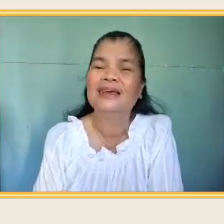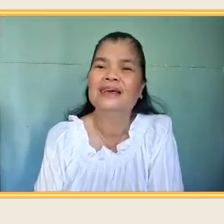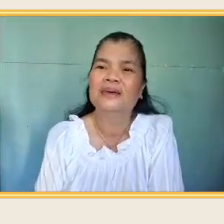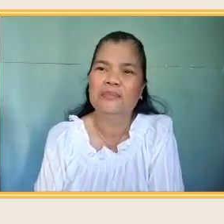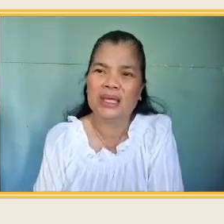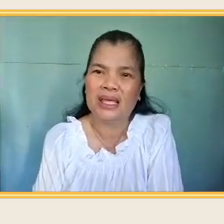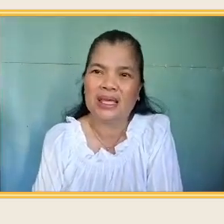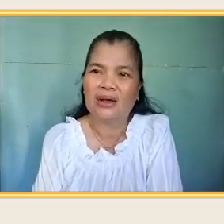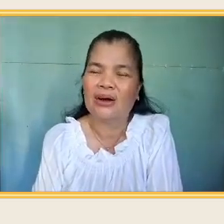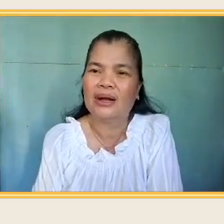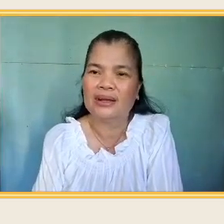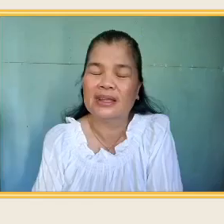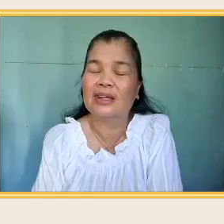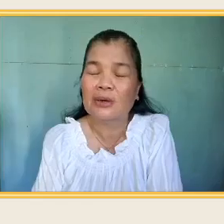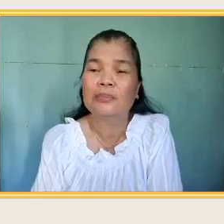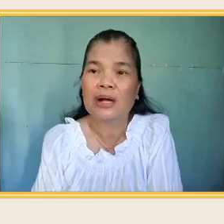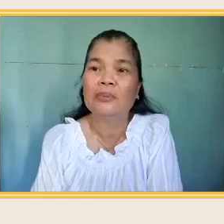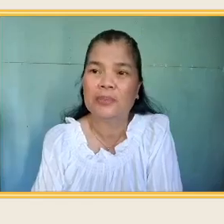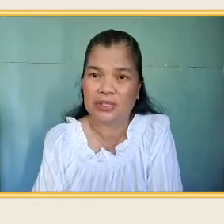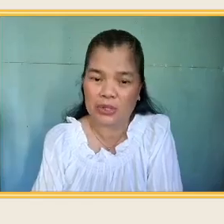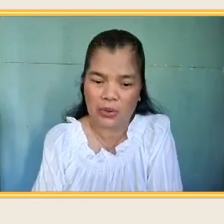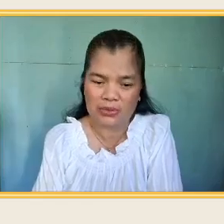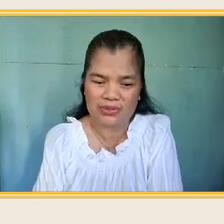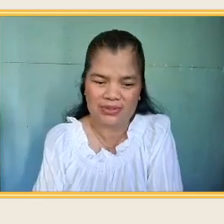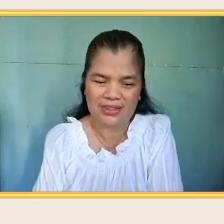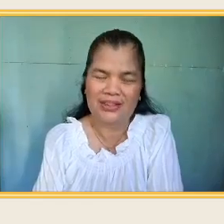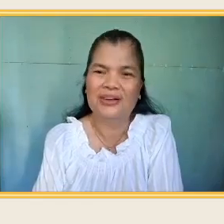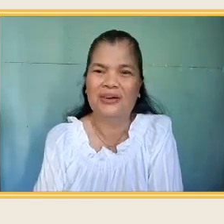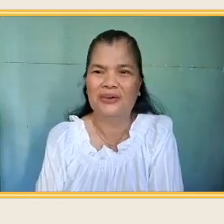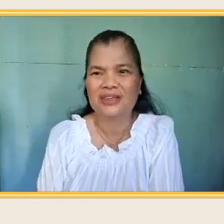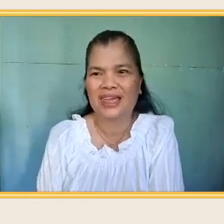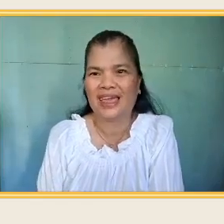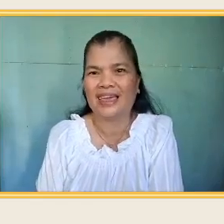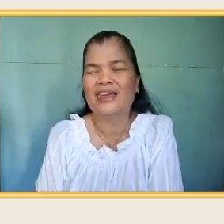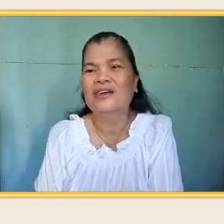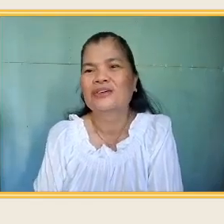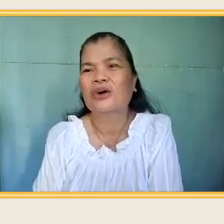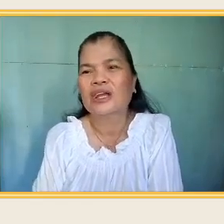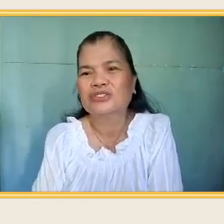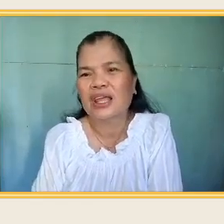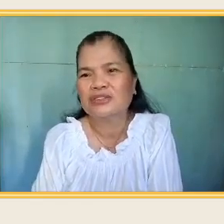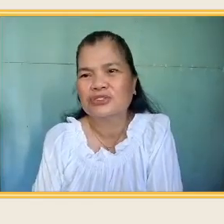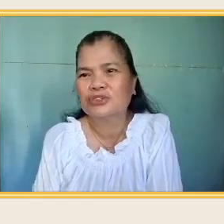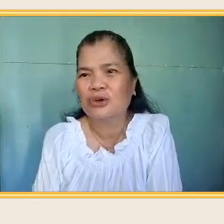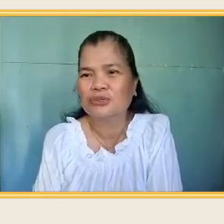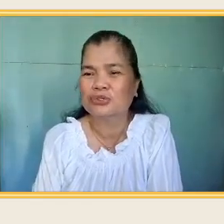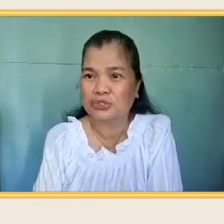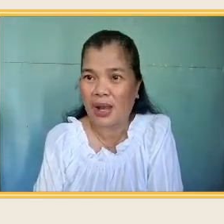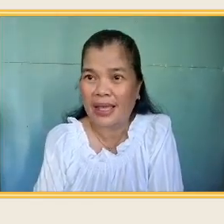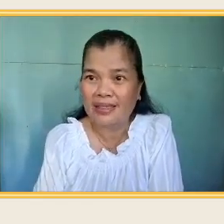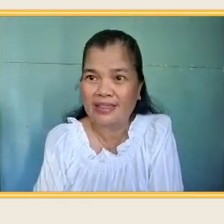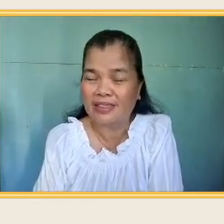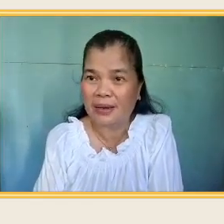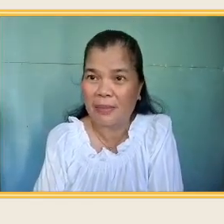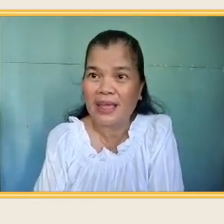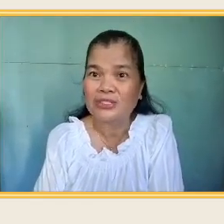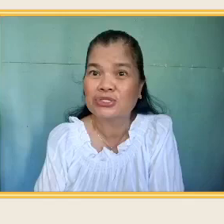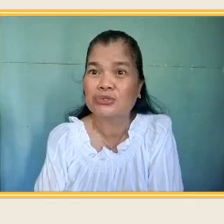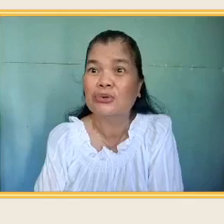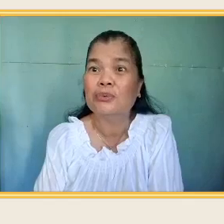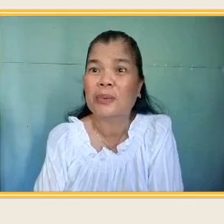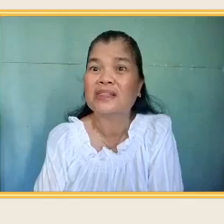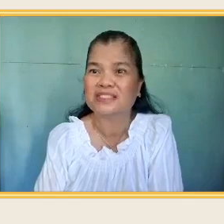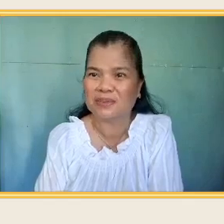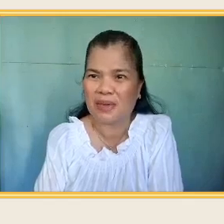na meaning or the complete code. Okay. Congratulations to those who tried their